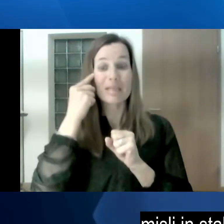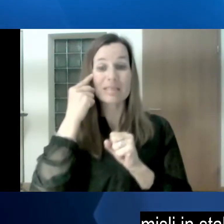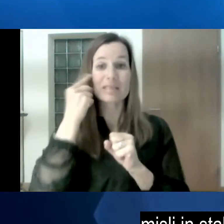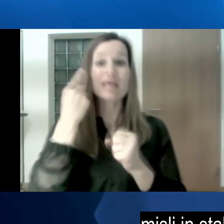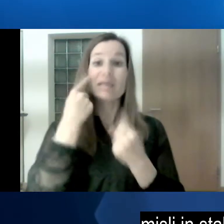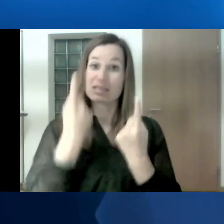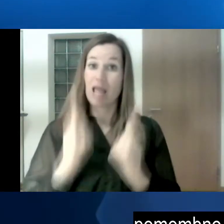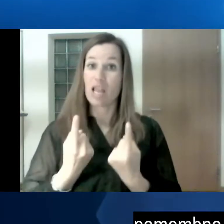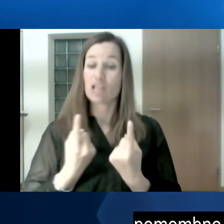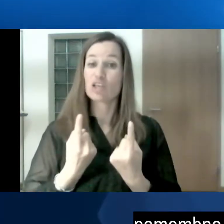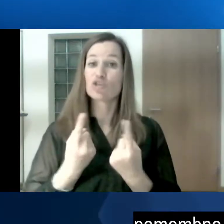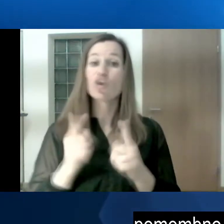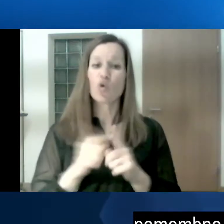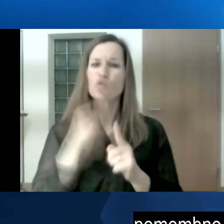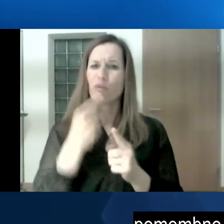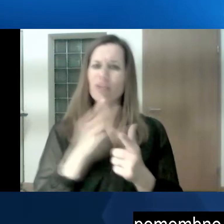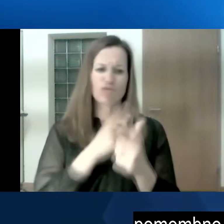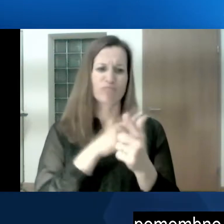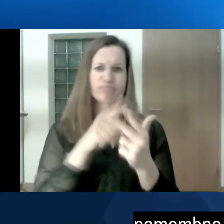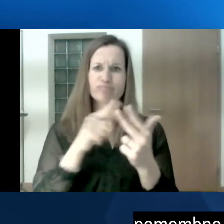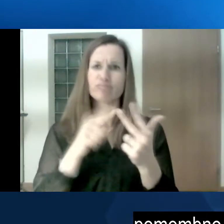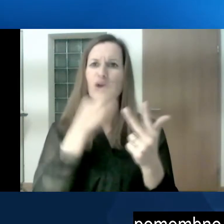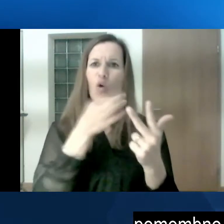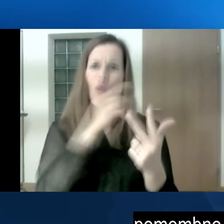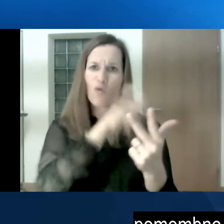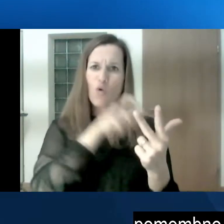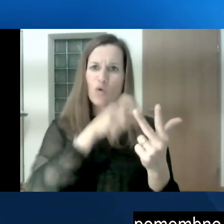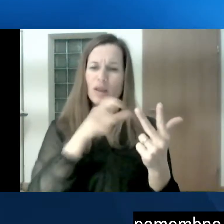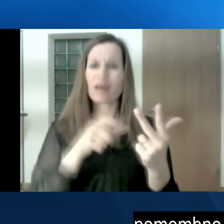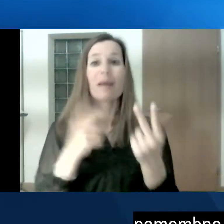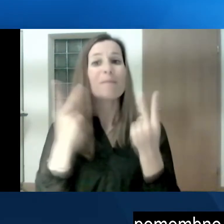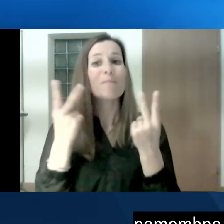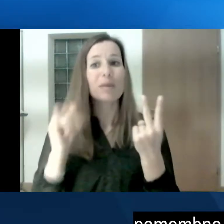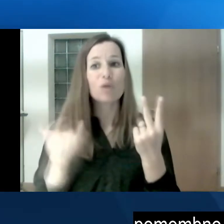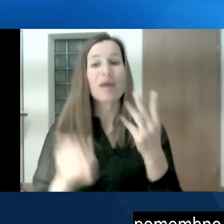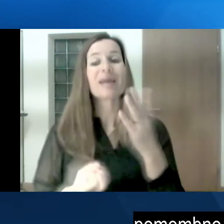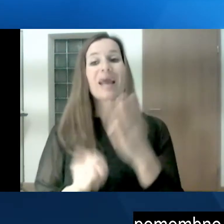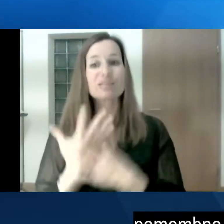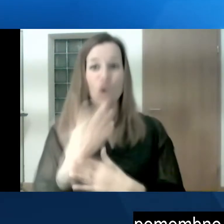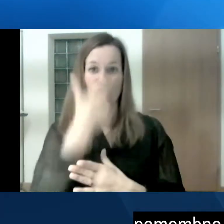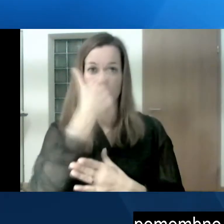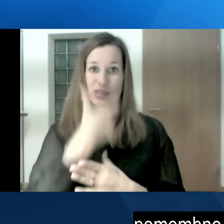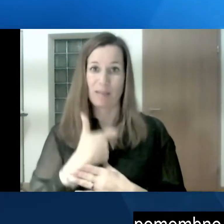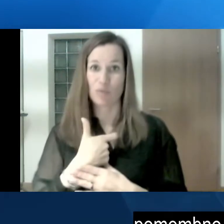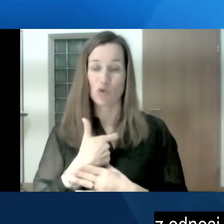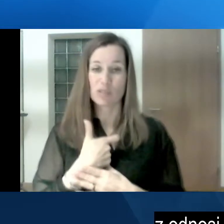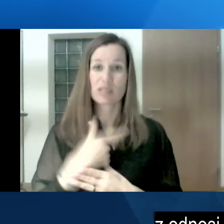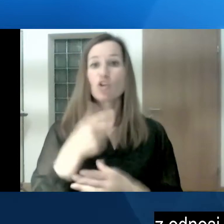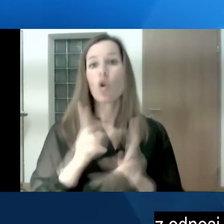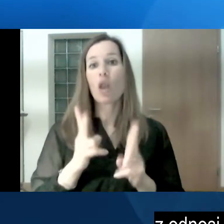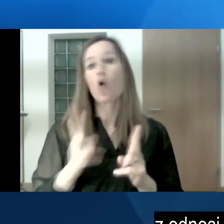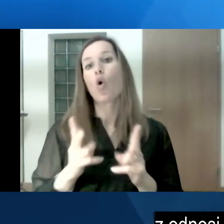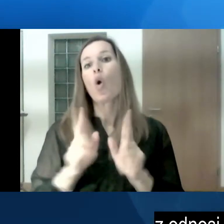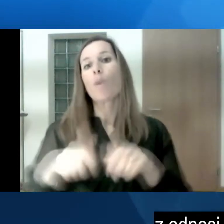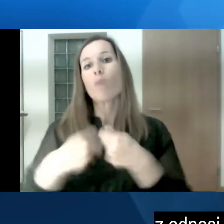predhodni sogovorniki, pomembno je razvoj osebnosti, ki ga lahko omogočimo samo z